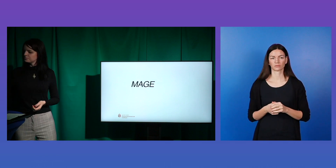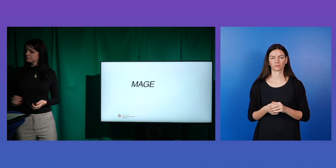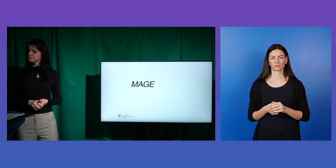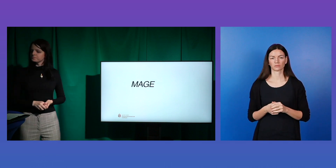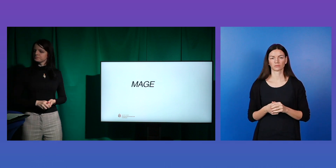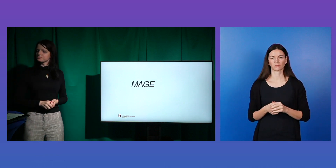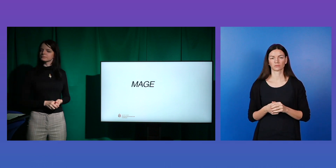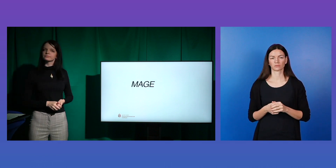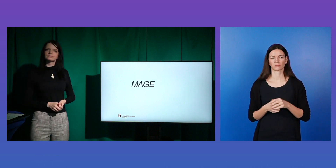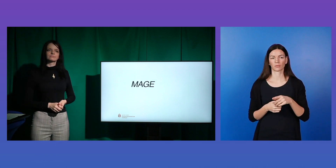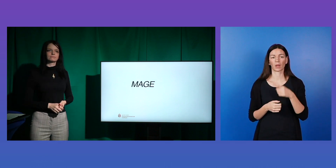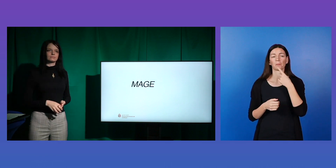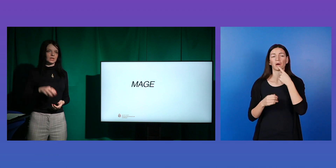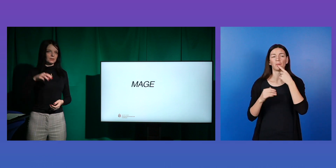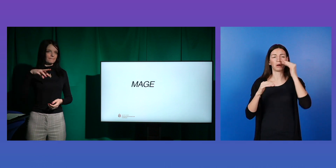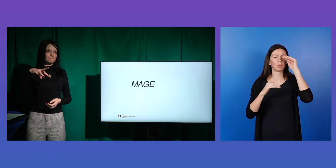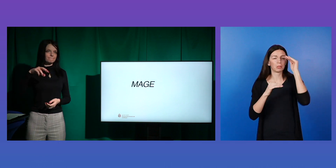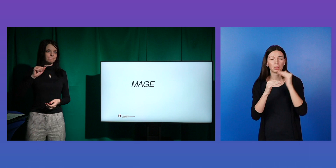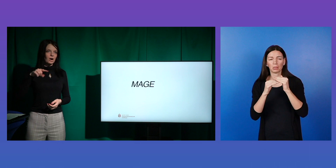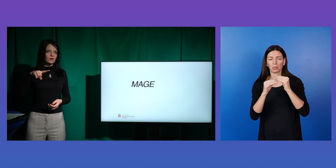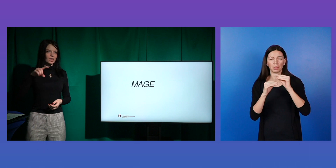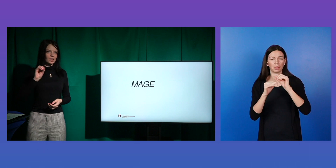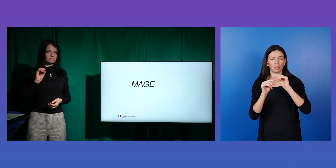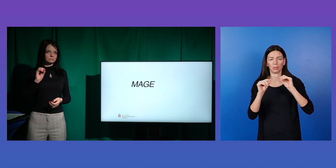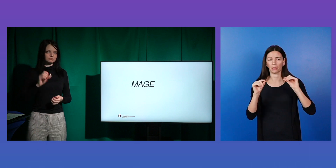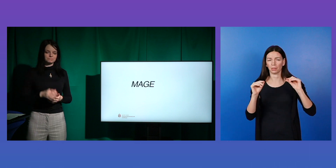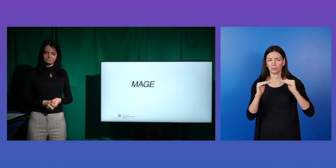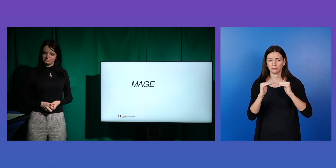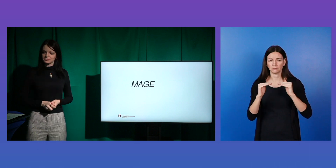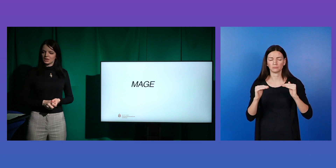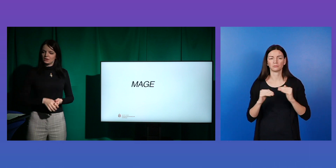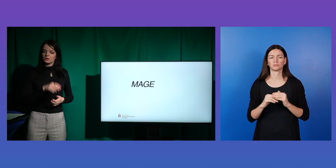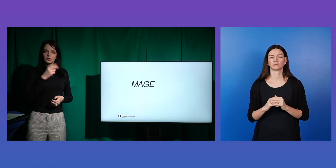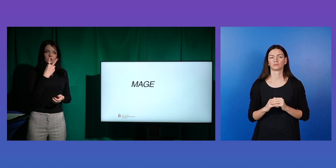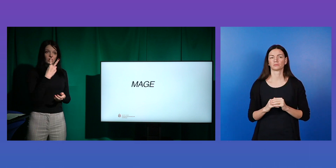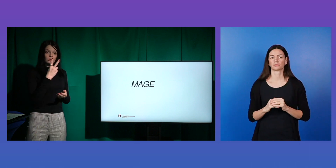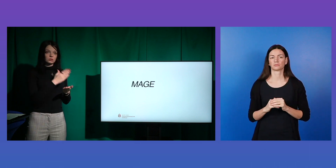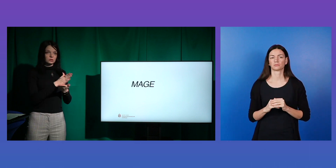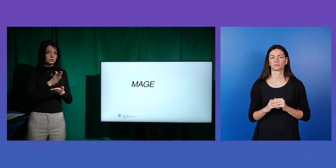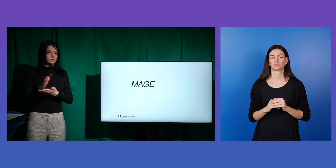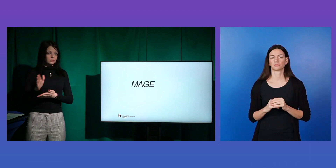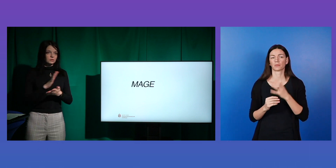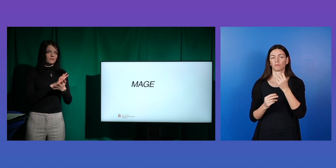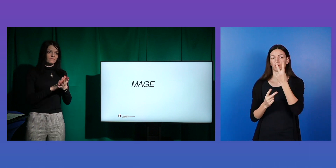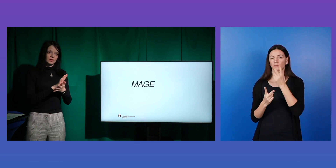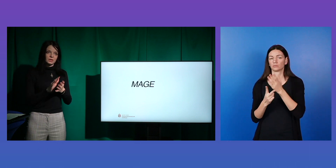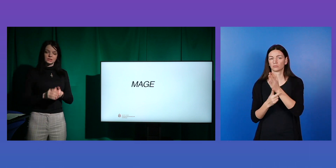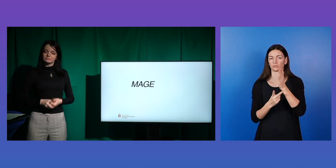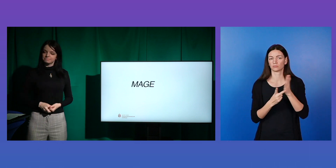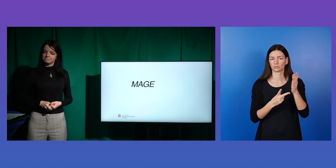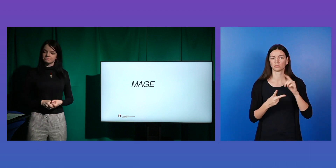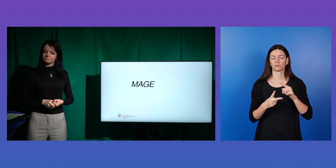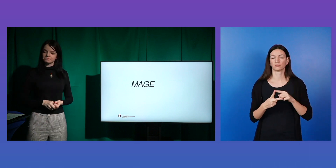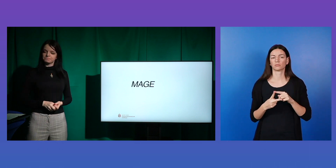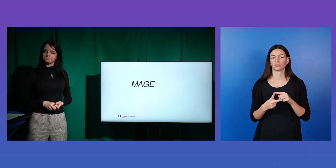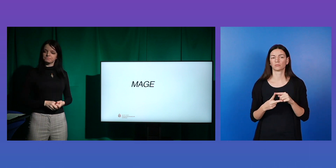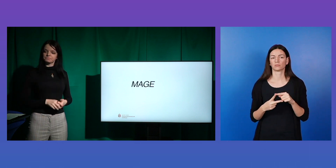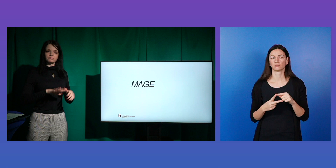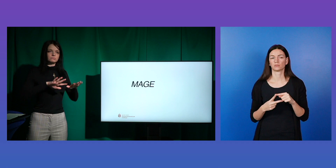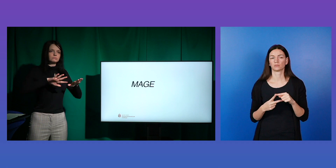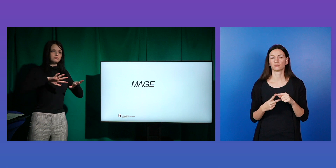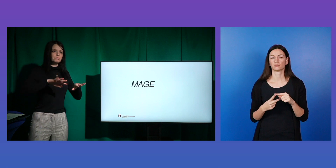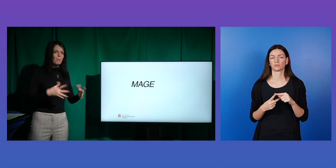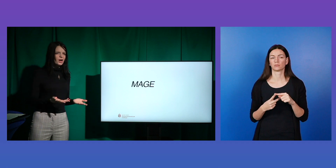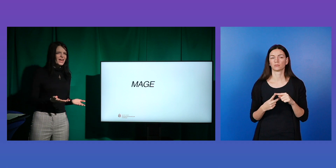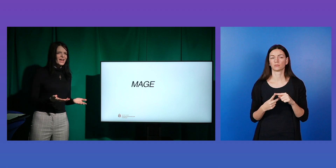tähistamiseks olemas sellepärast. Mage. Viibeldi kahte